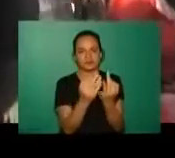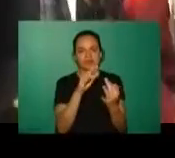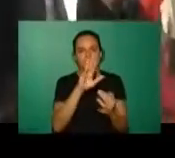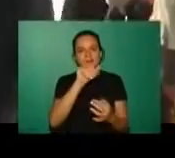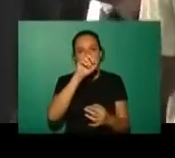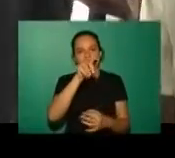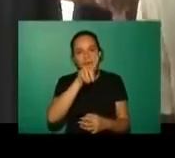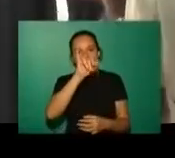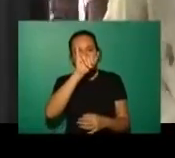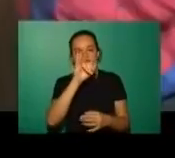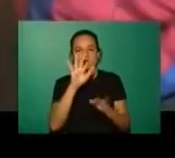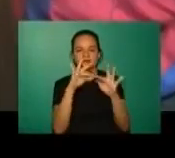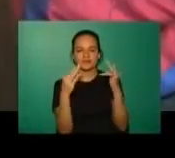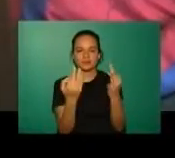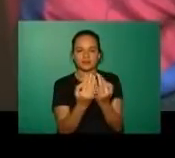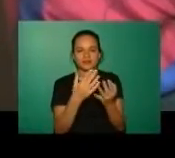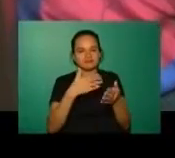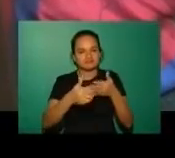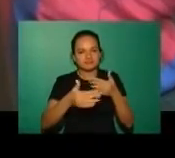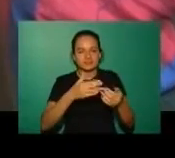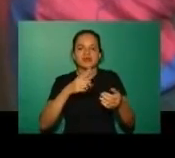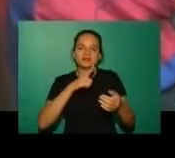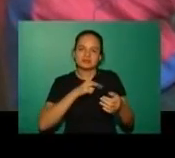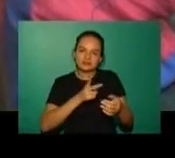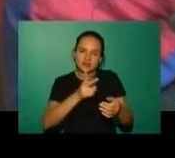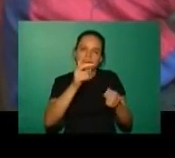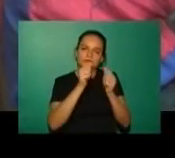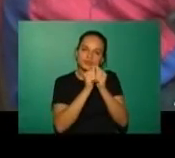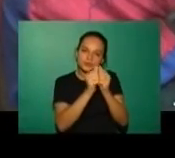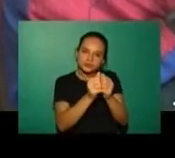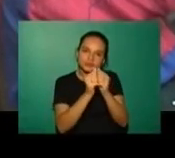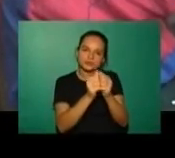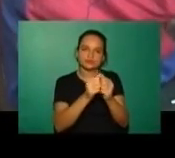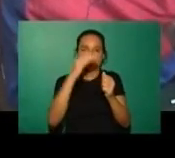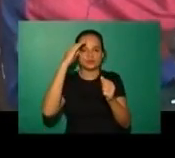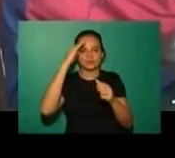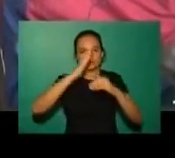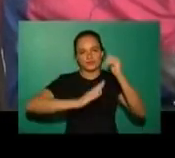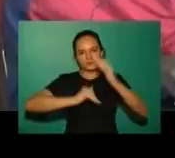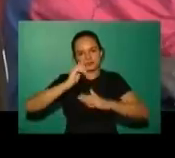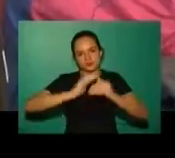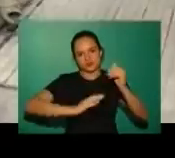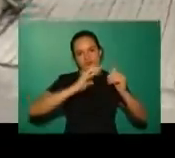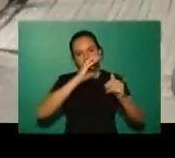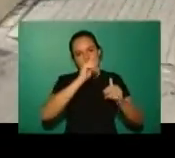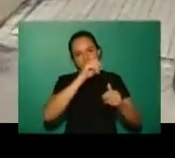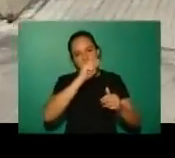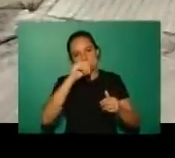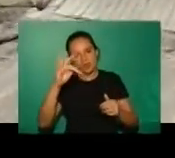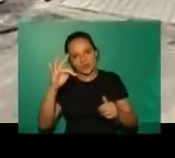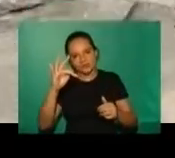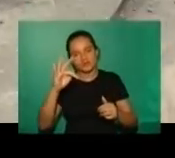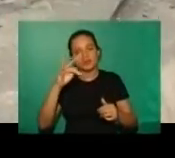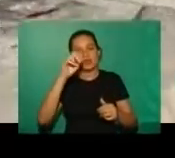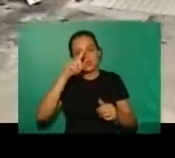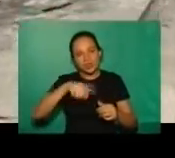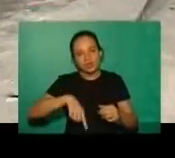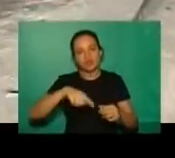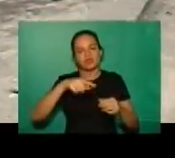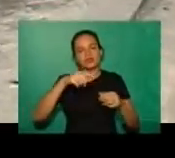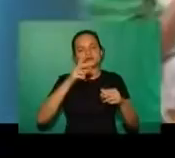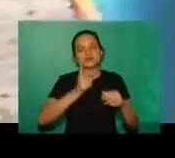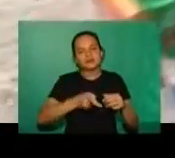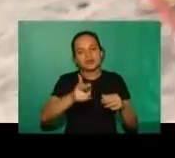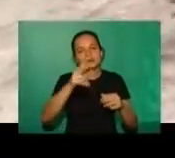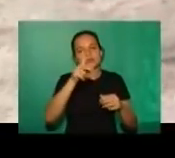Mães, pais e parentes participam e também são acompanhados pelos profissionais do CAAF. Esta concepção de ensino tem os pais